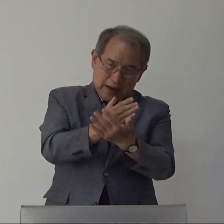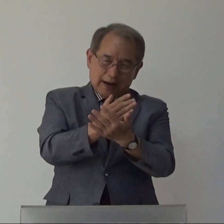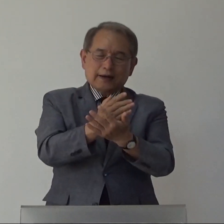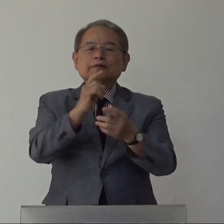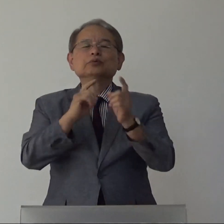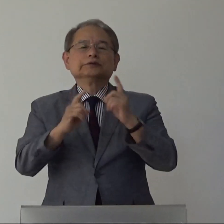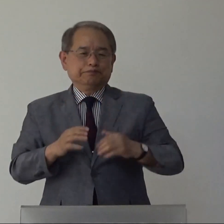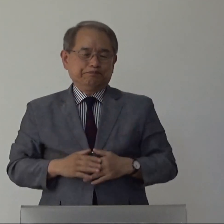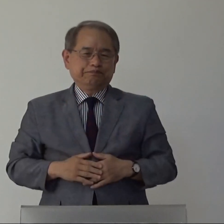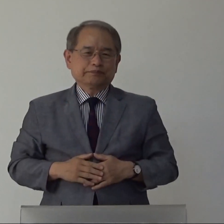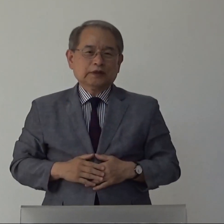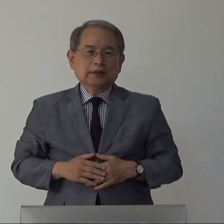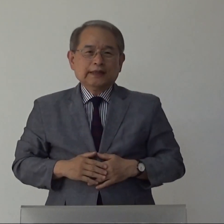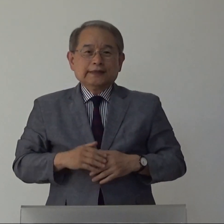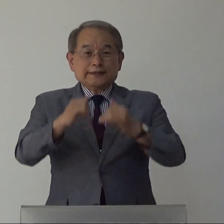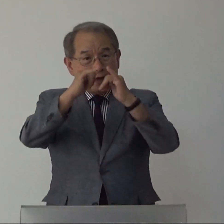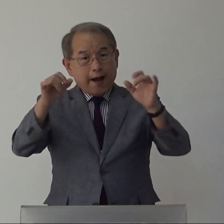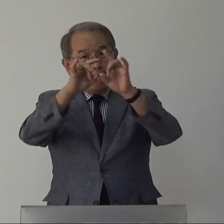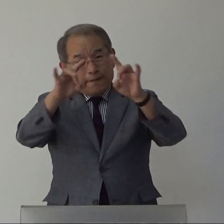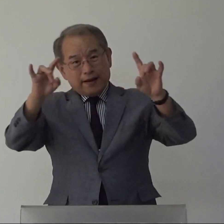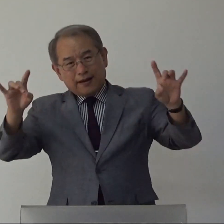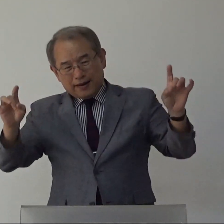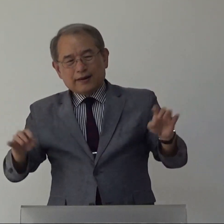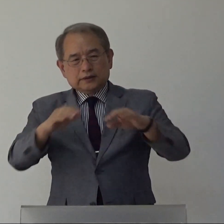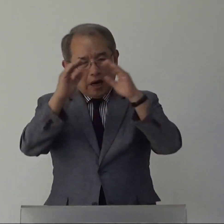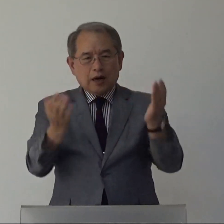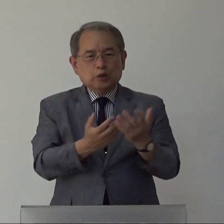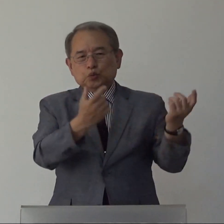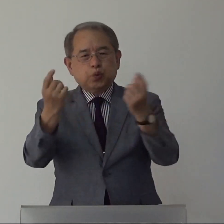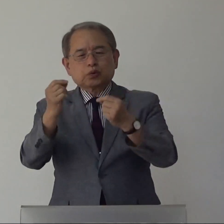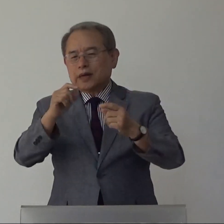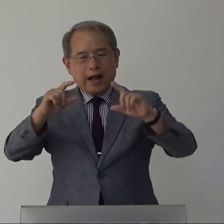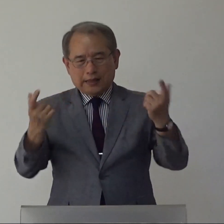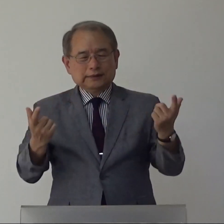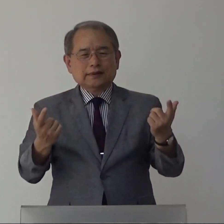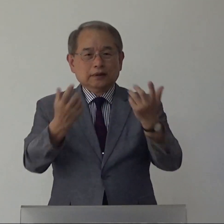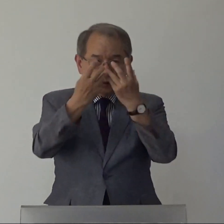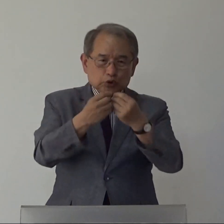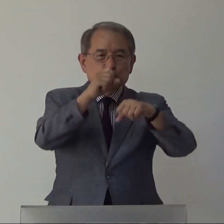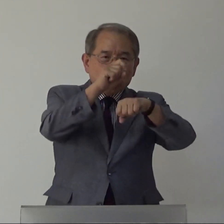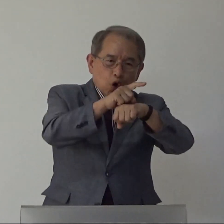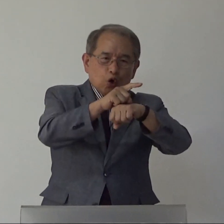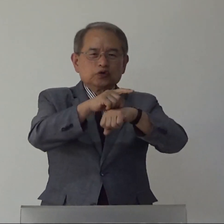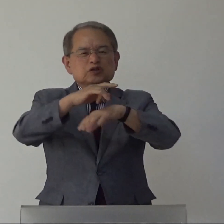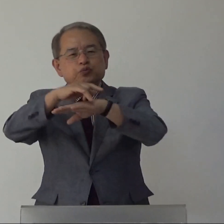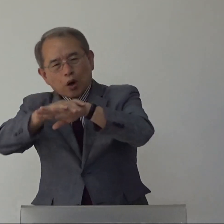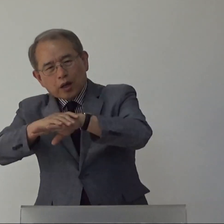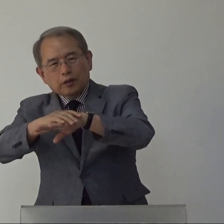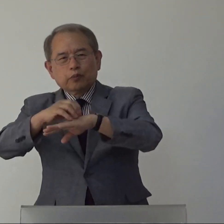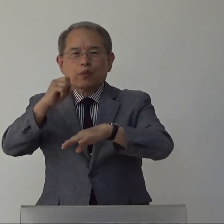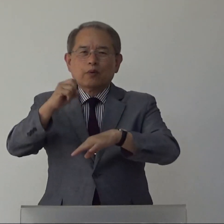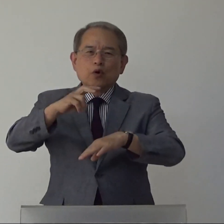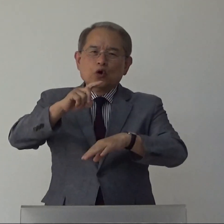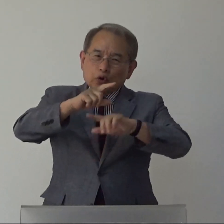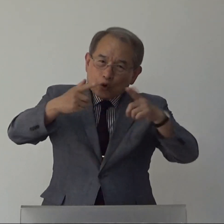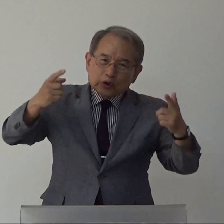영생을 얻는 것입니다. 또한 형제를 비판하지 말라라는 말씀이 있는데요.